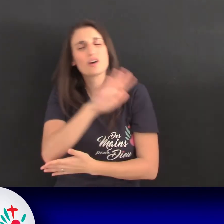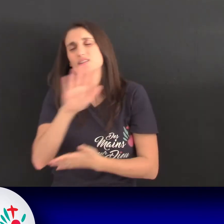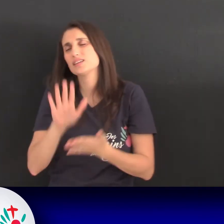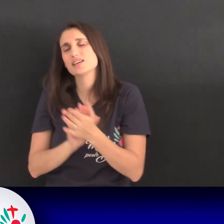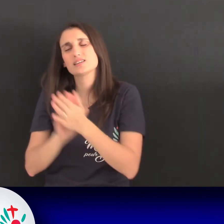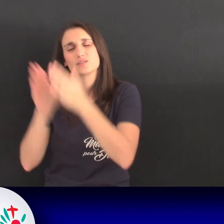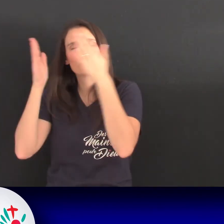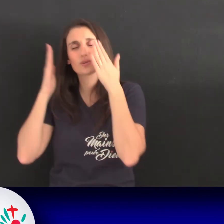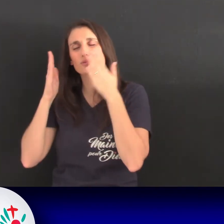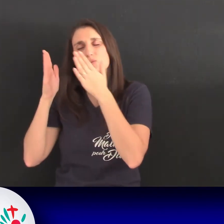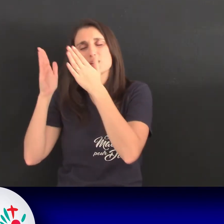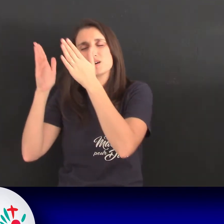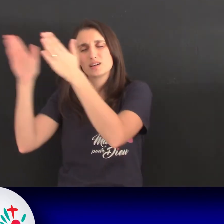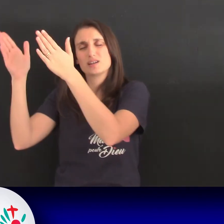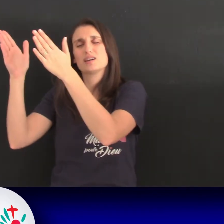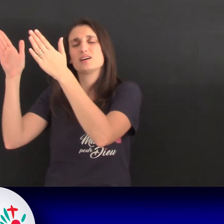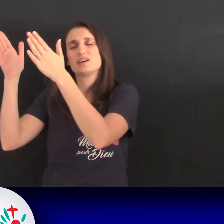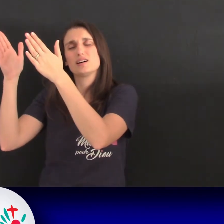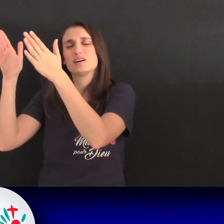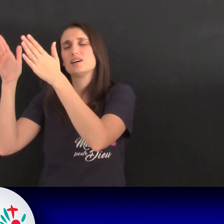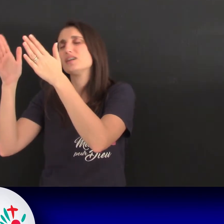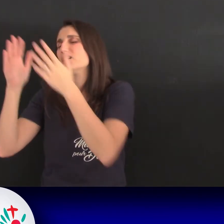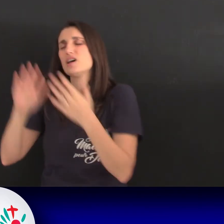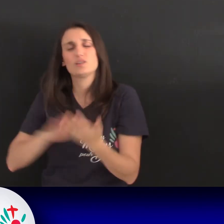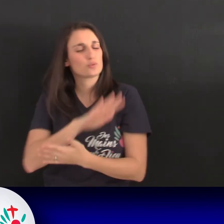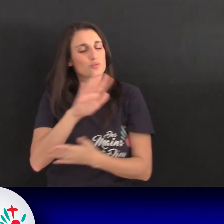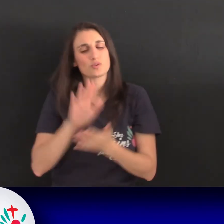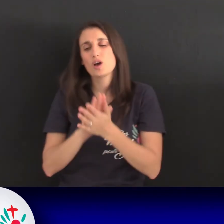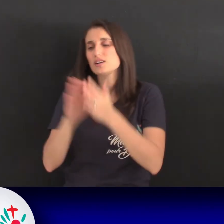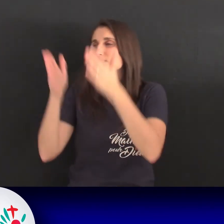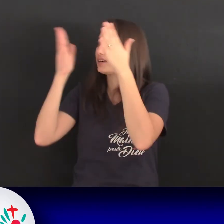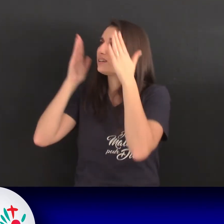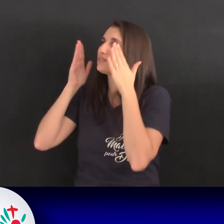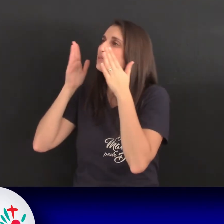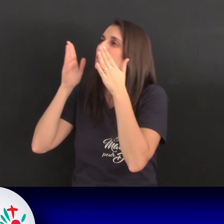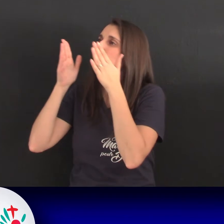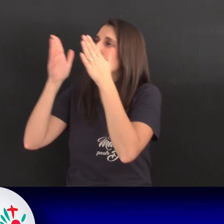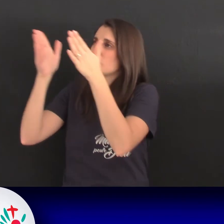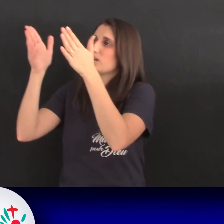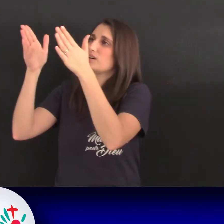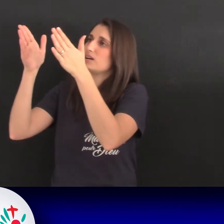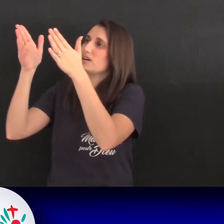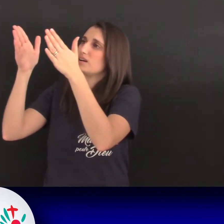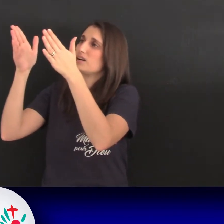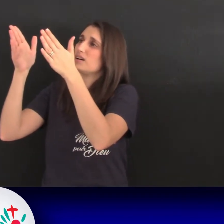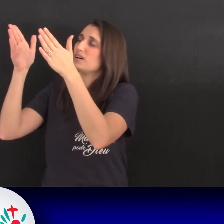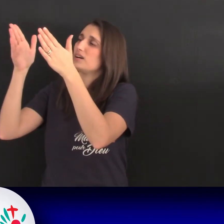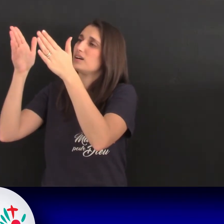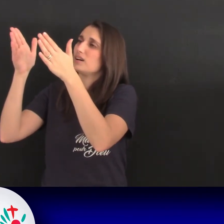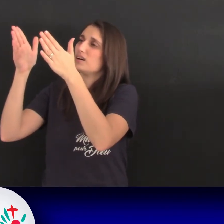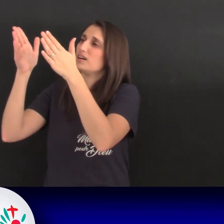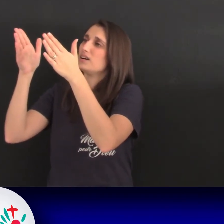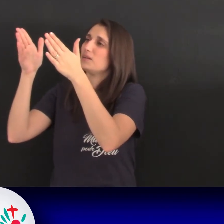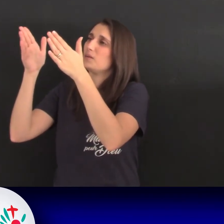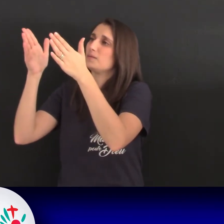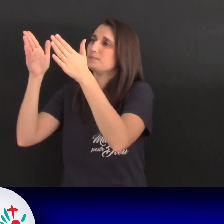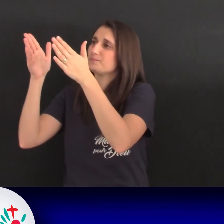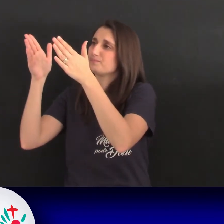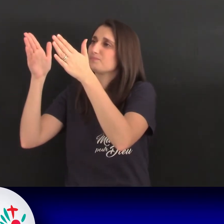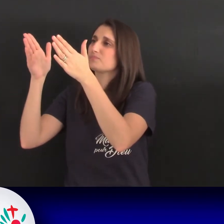tout centré sur toi. Oh Saint-Esprit, sois le guide de notre vie.